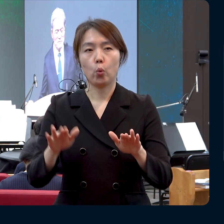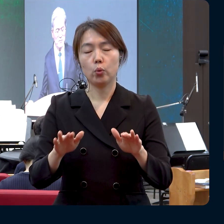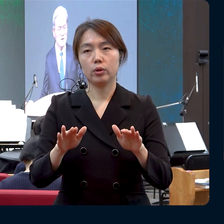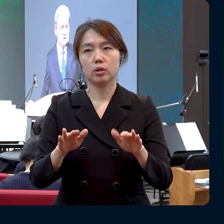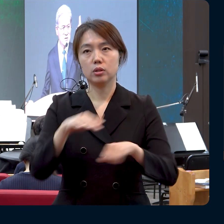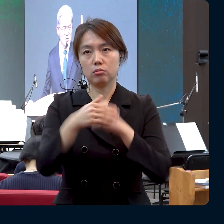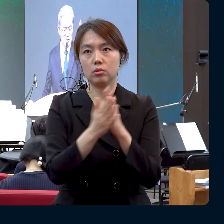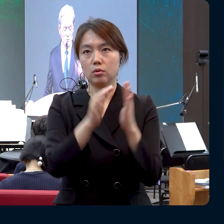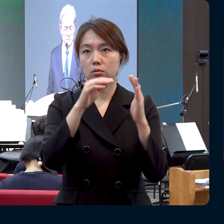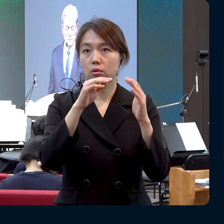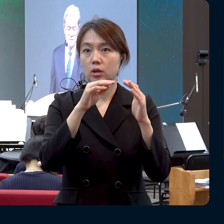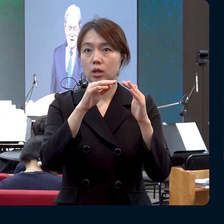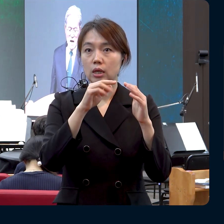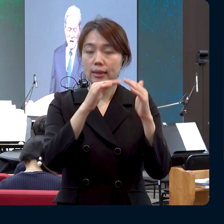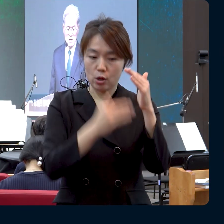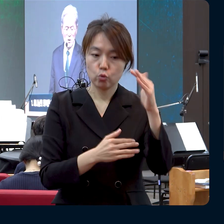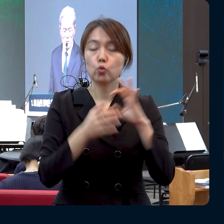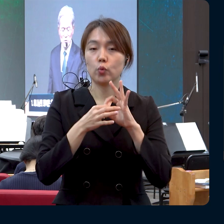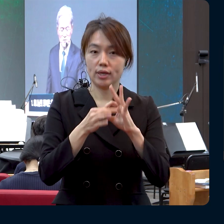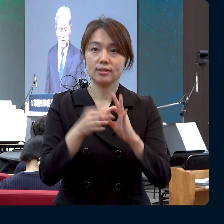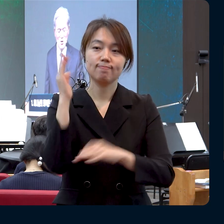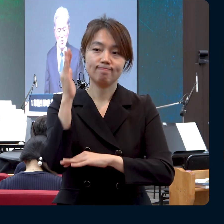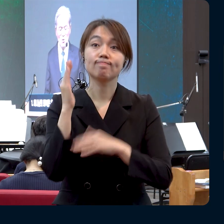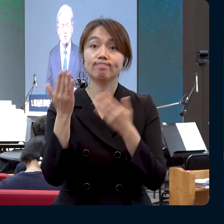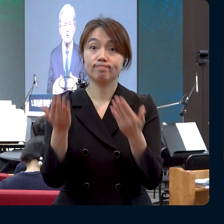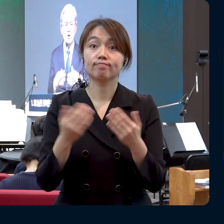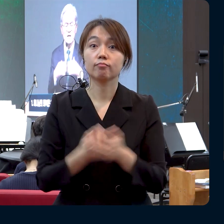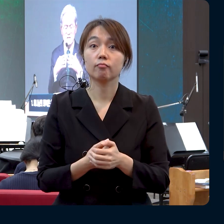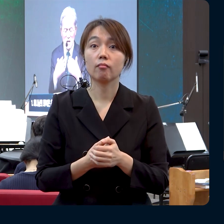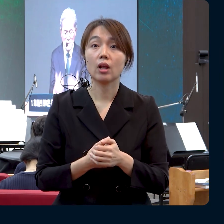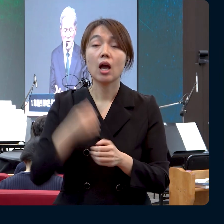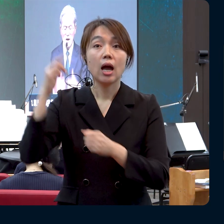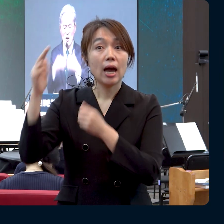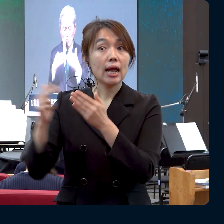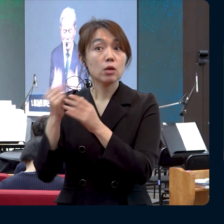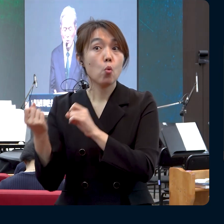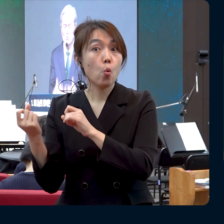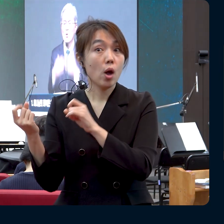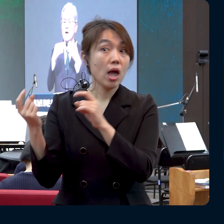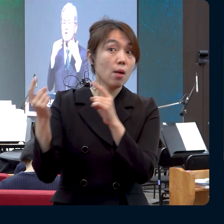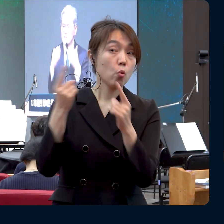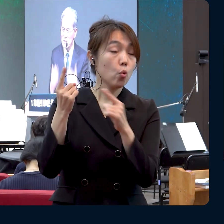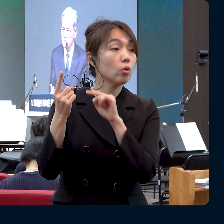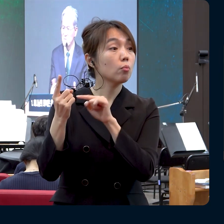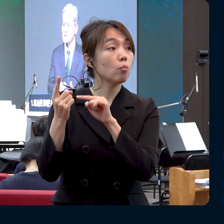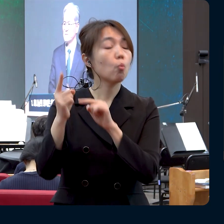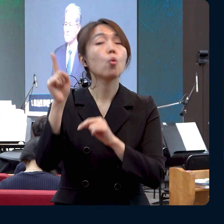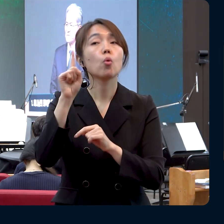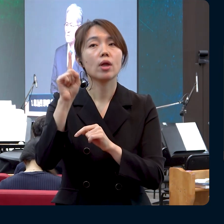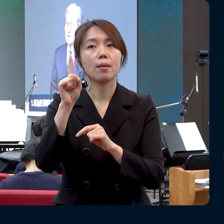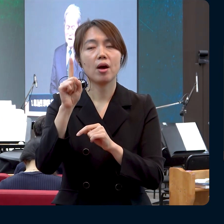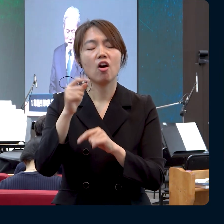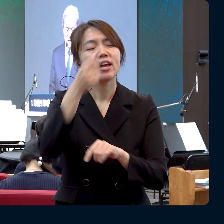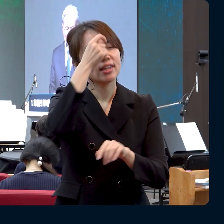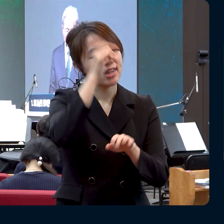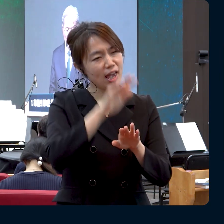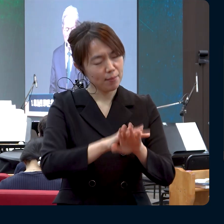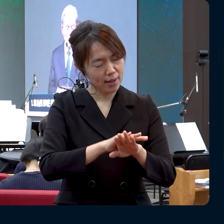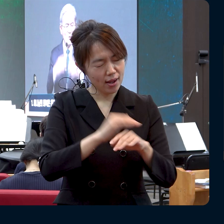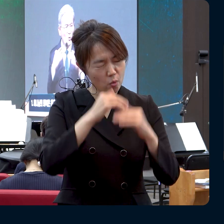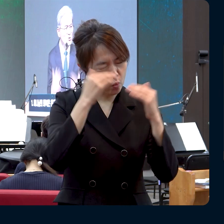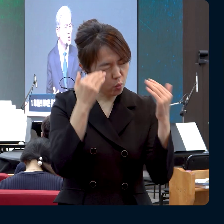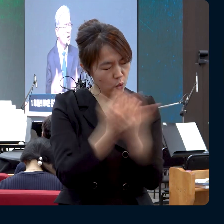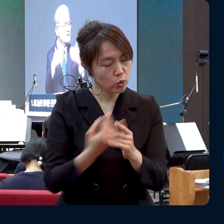하겠습니다. 첫째로, 하나님의 회복은 온전한 예배의 회복을 통하여 시작됩니다. 하나님의